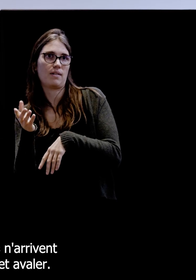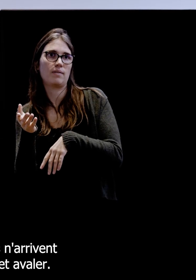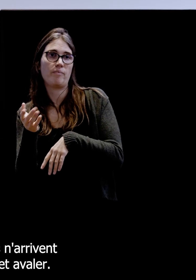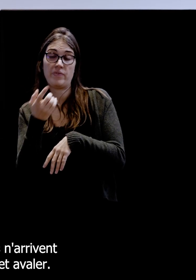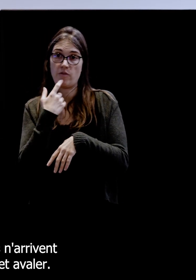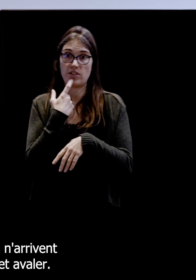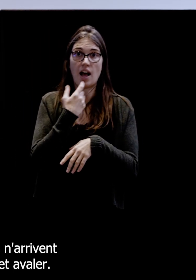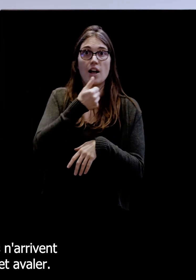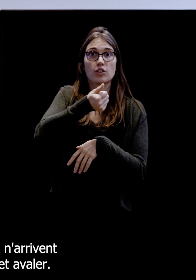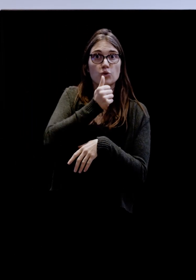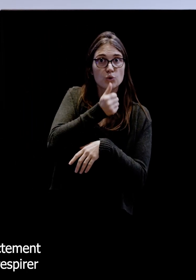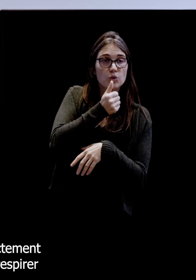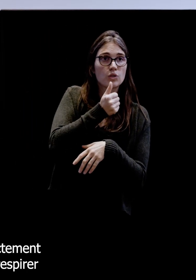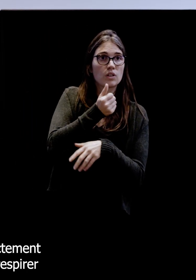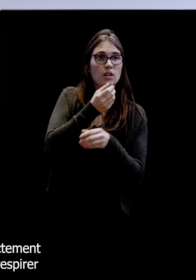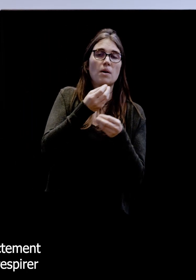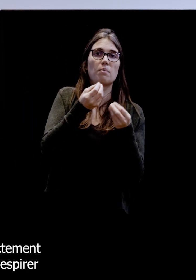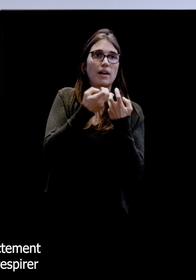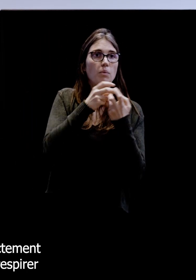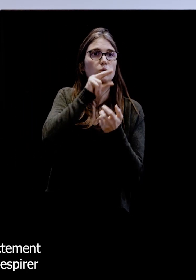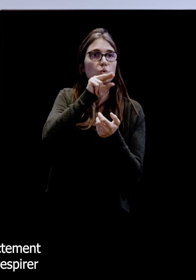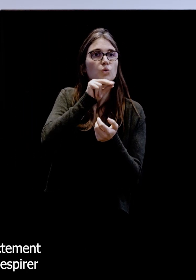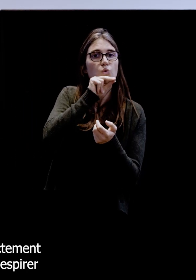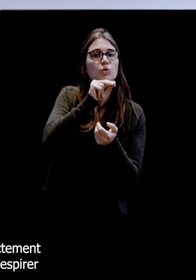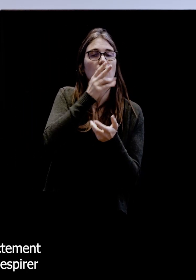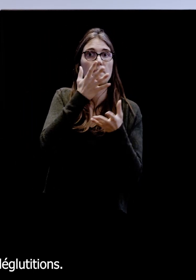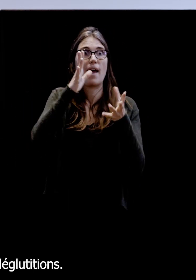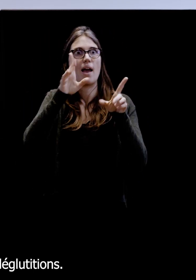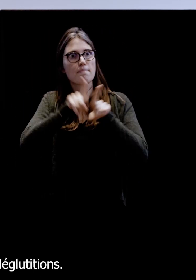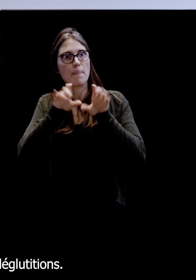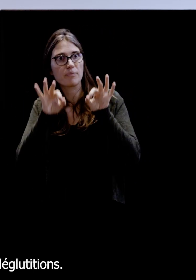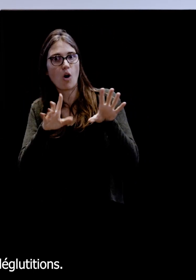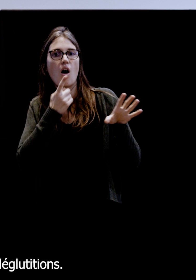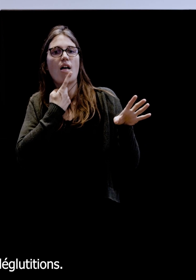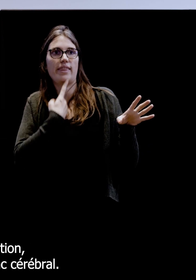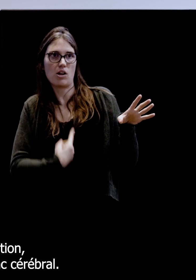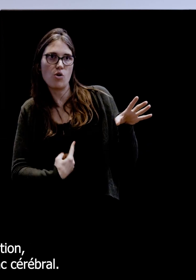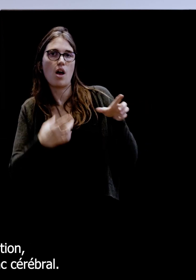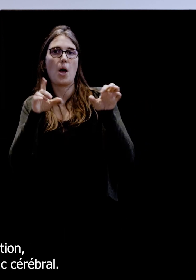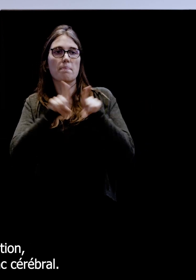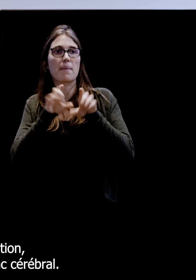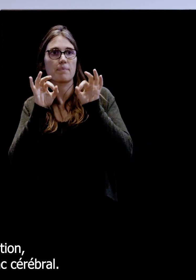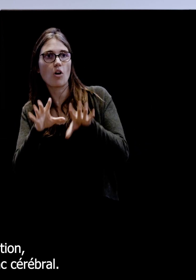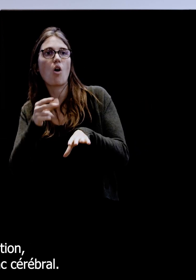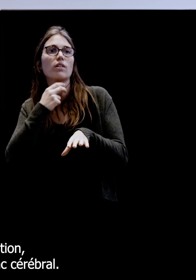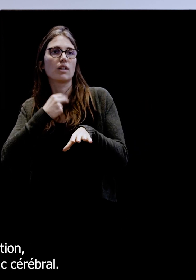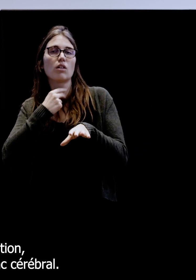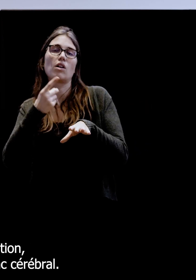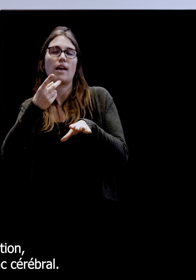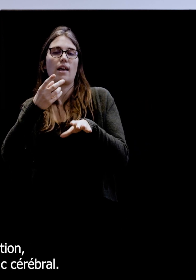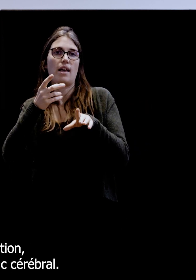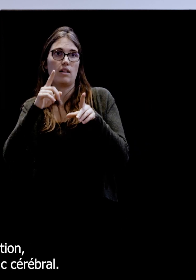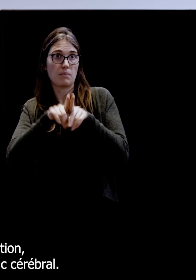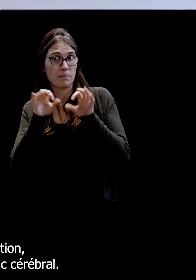pas à coordonner téter et avaler. Certains avalent correctement, mais n'arrivent pas à respirer comme il faut entre 2 déglutitions. Donc, cette coordination, elle